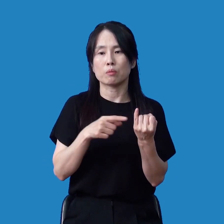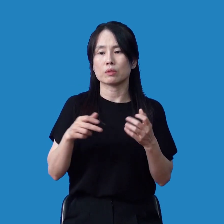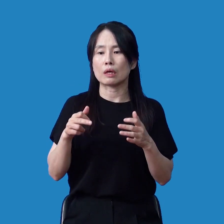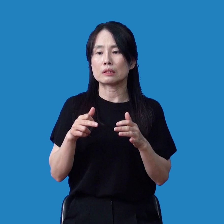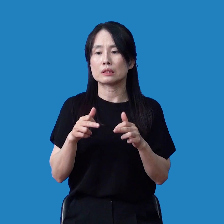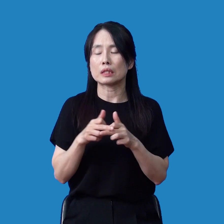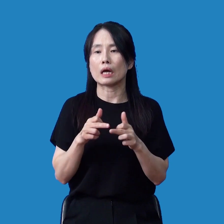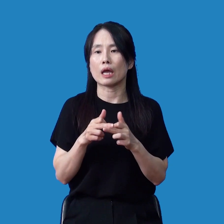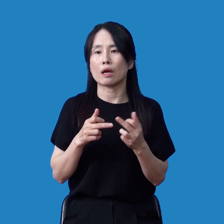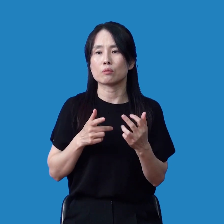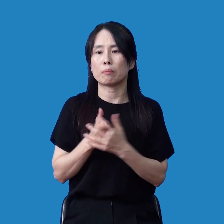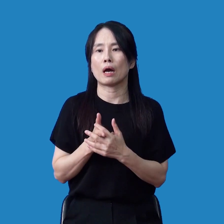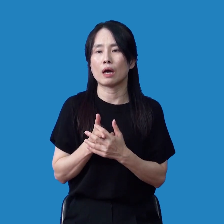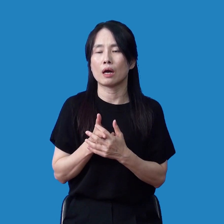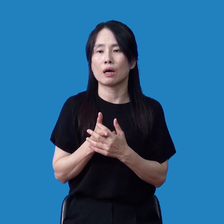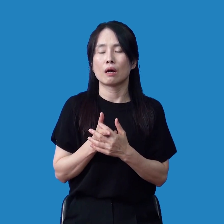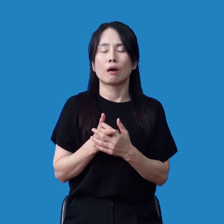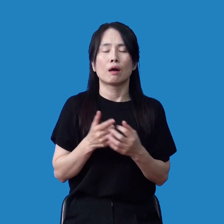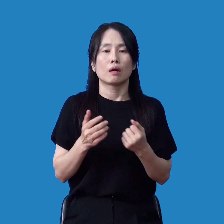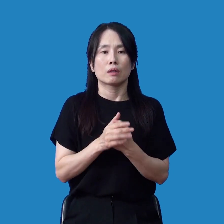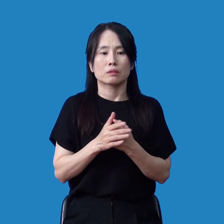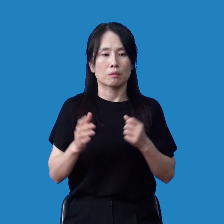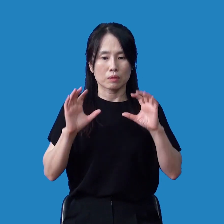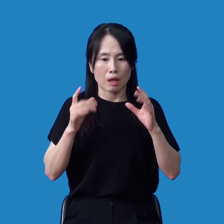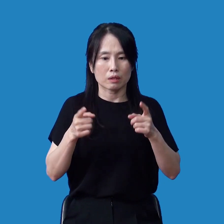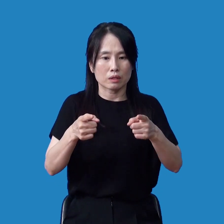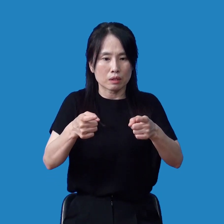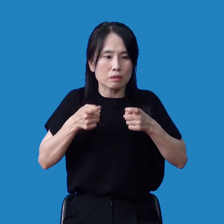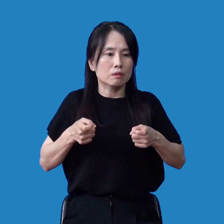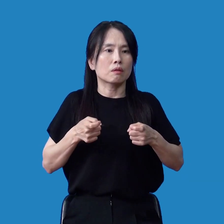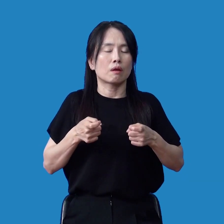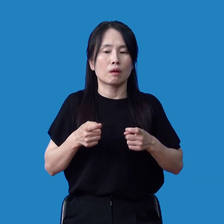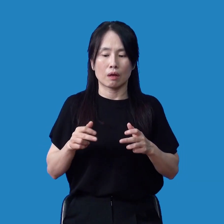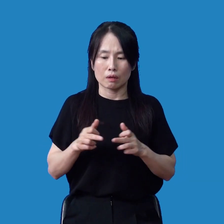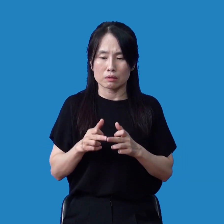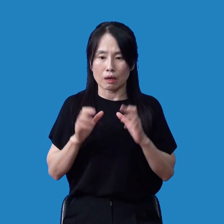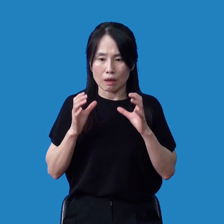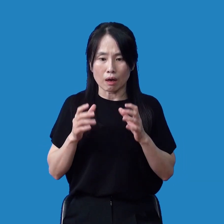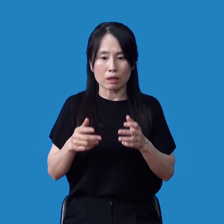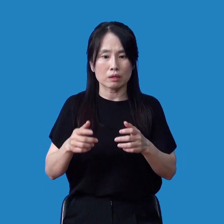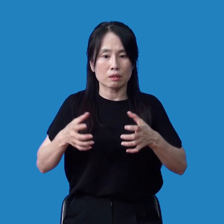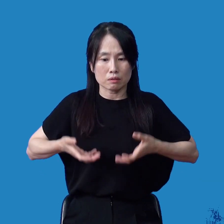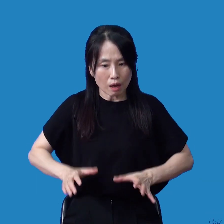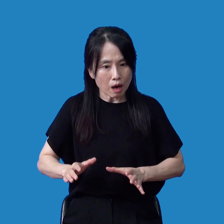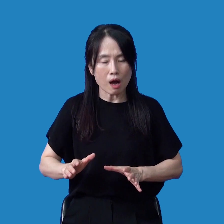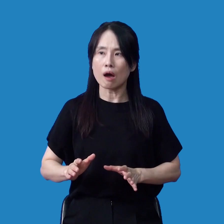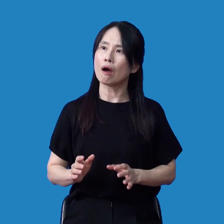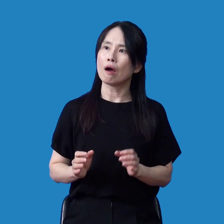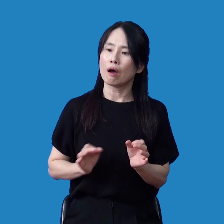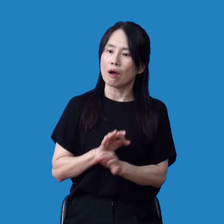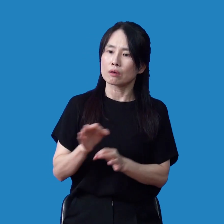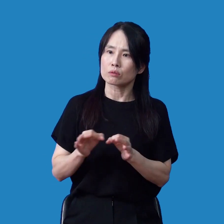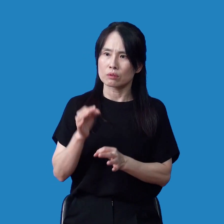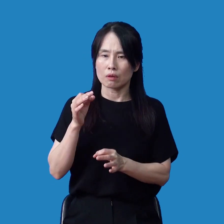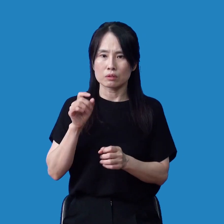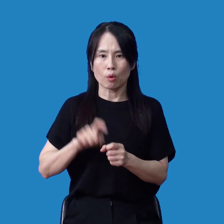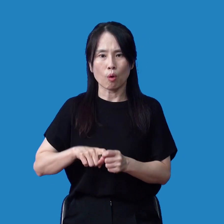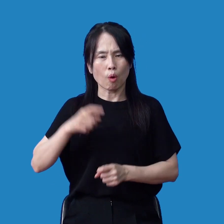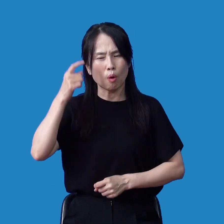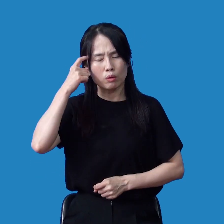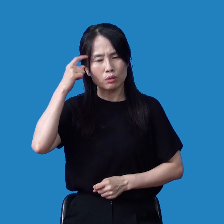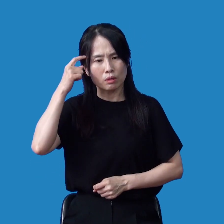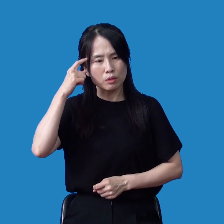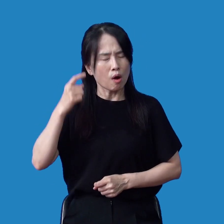사람들은 대부분의 낙태를 생각합니다. 그런 아이 낳아봐야 정신적으로나 경제적으로나 얼마나 힘들